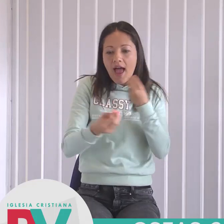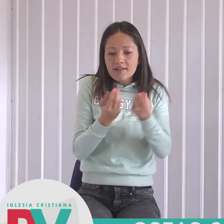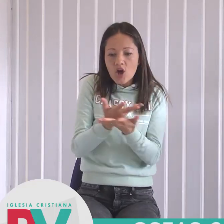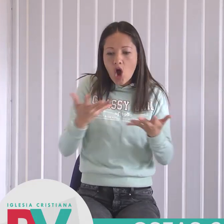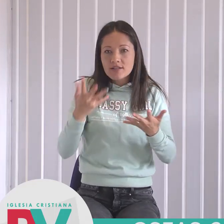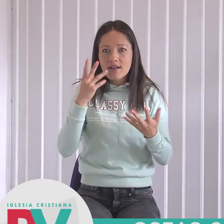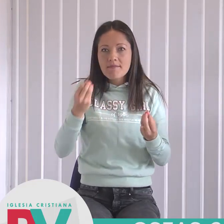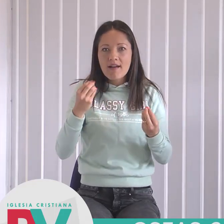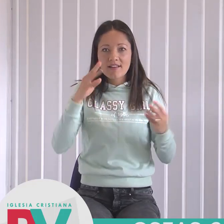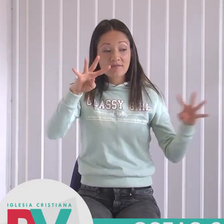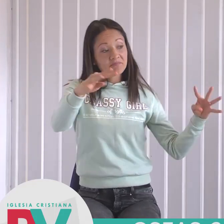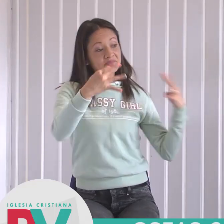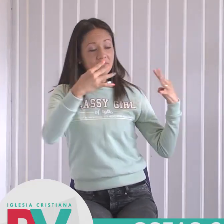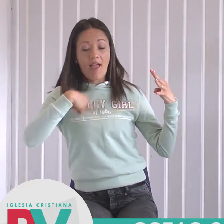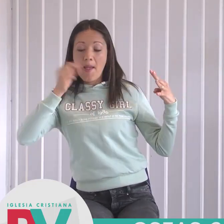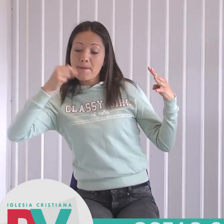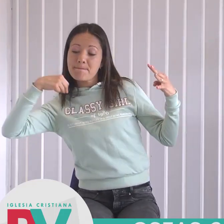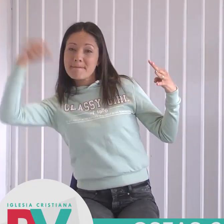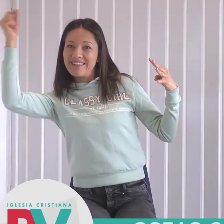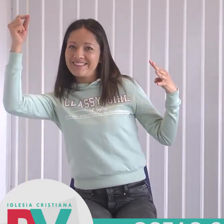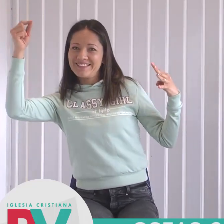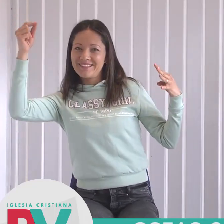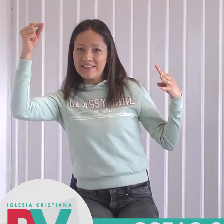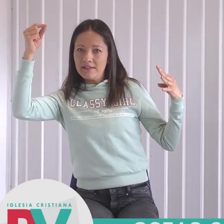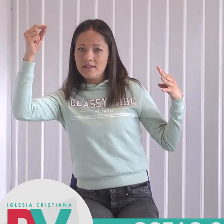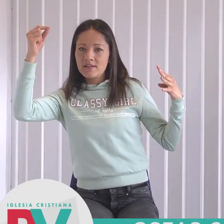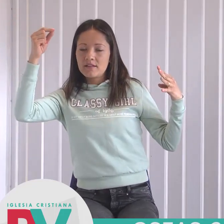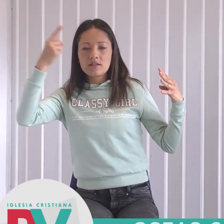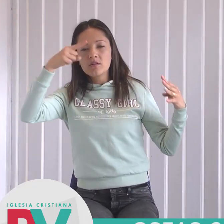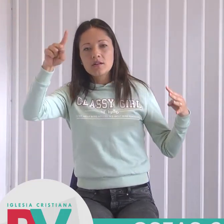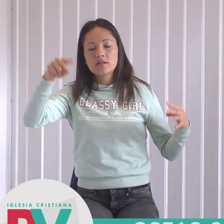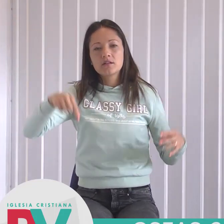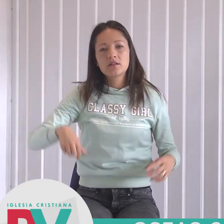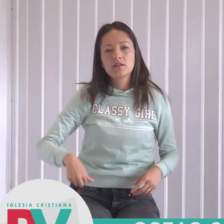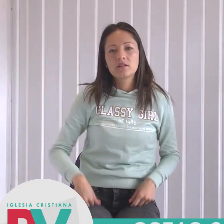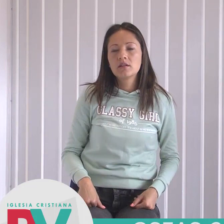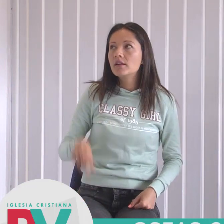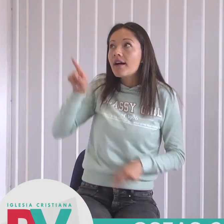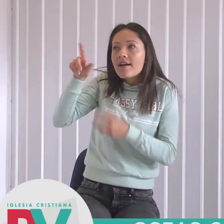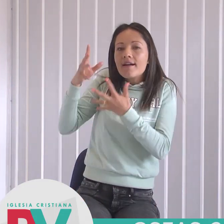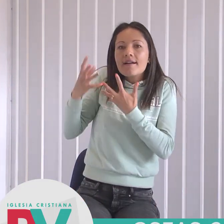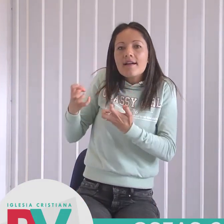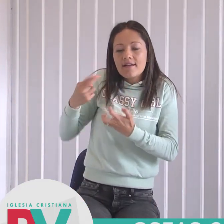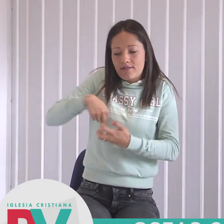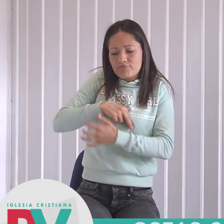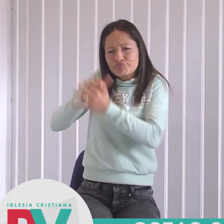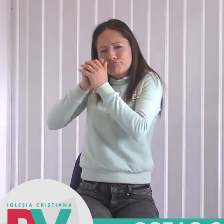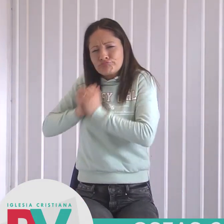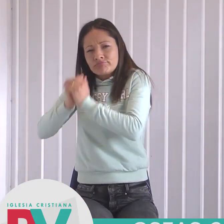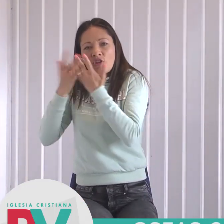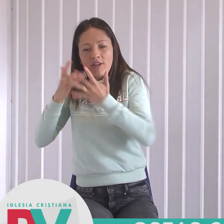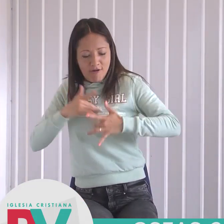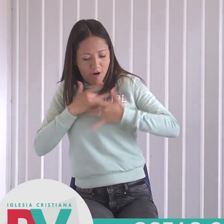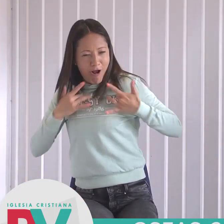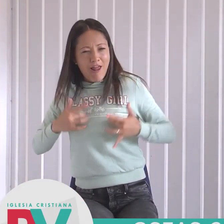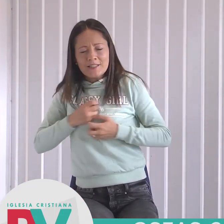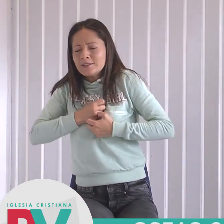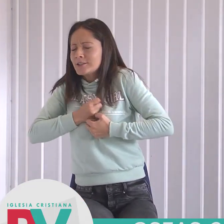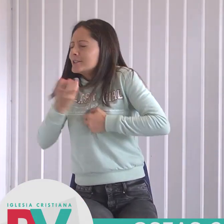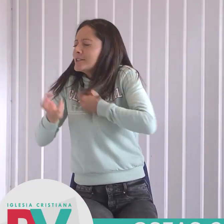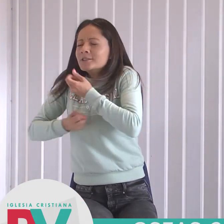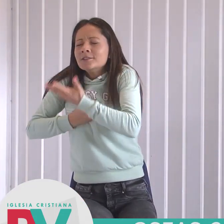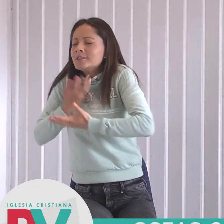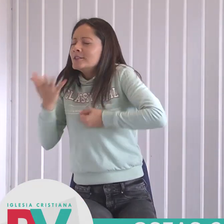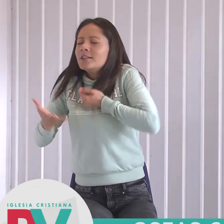para que ellos sí me puedan a mí calificar. Ah, chulito, sí lo hizo. No. Él quiere es que lo adoremos ¿dónde? En el corazón.